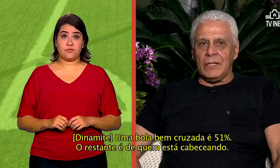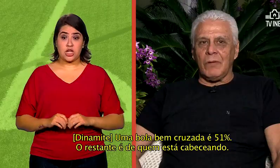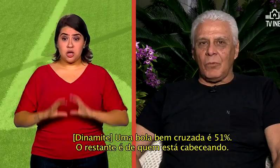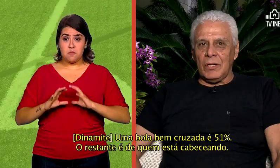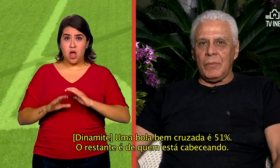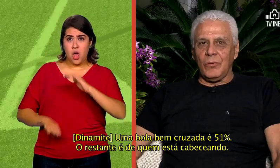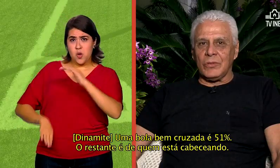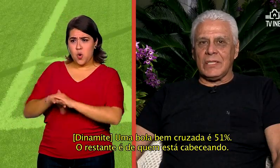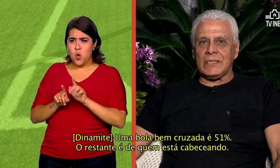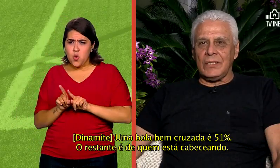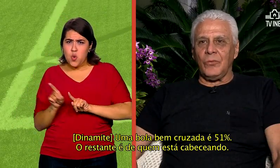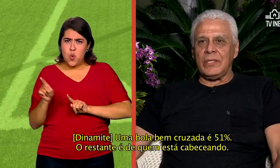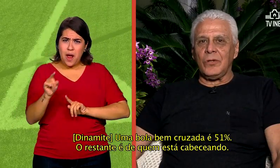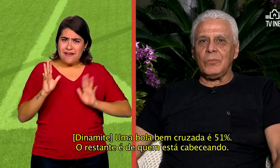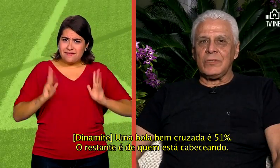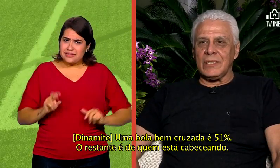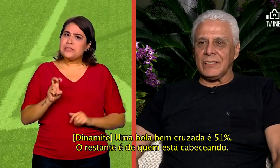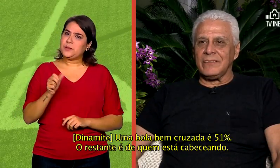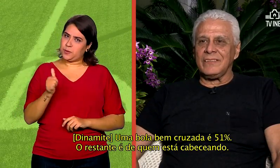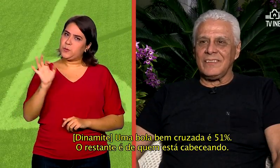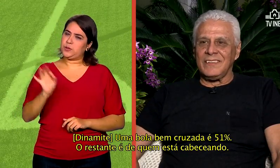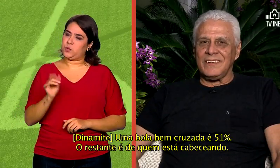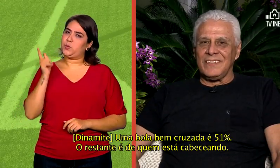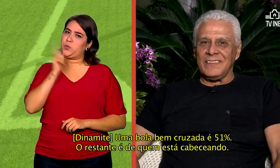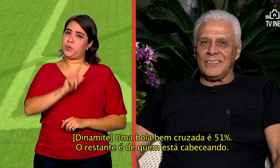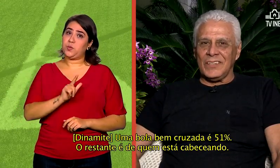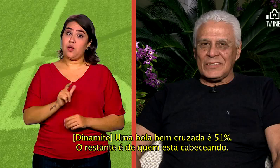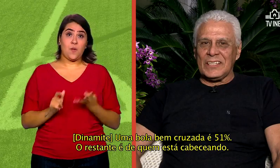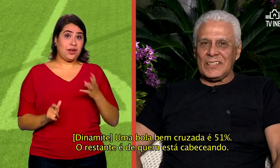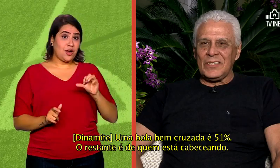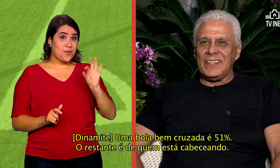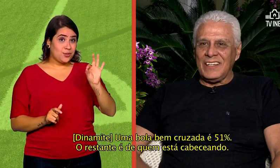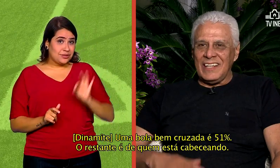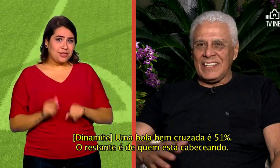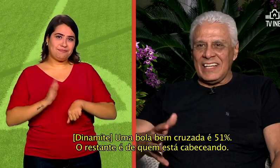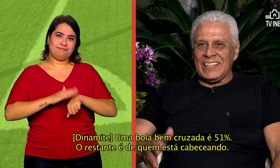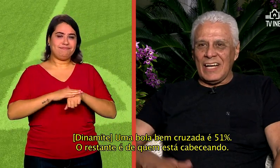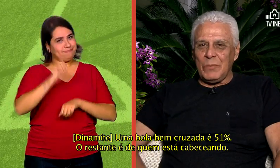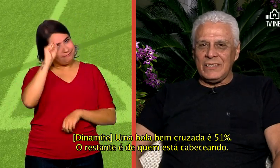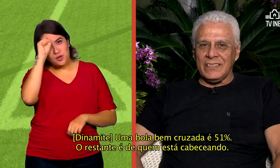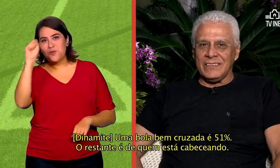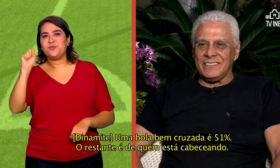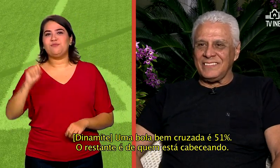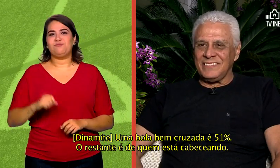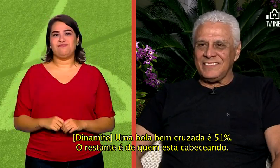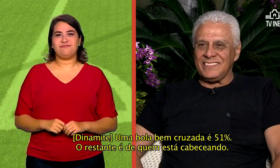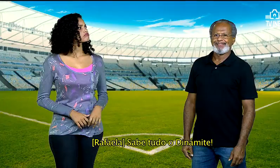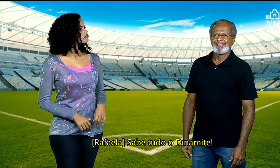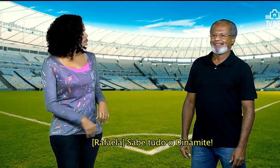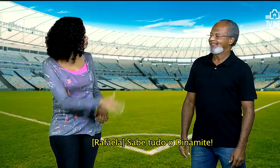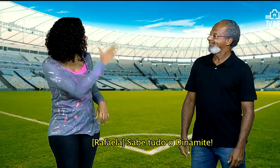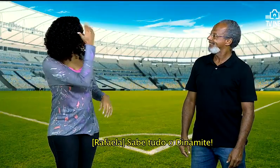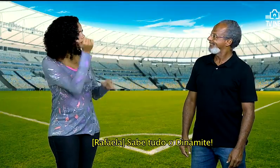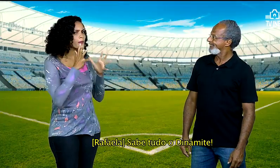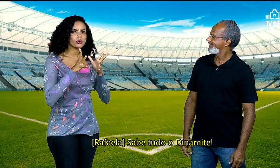Uma bola bem cruzada, 51%. O restante é de quem está cabeceando. Sabe